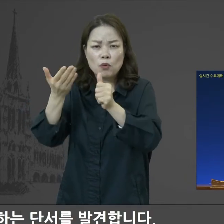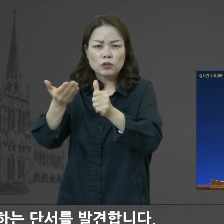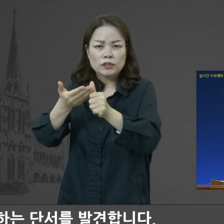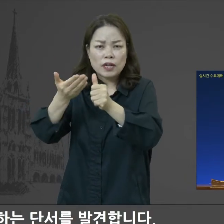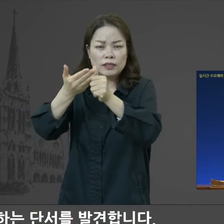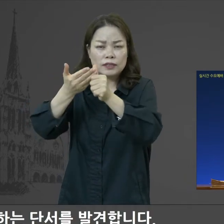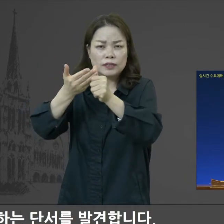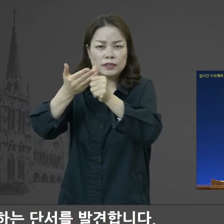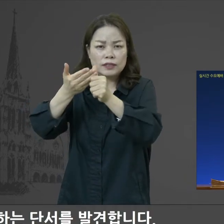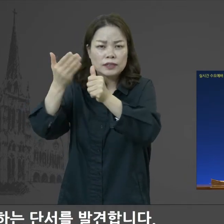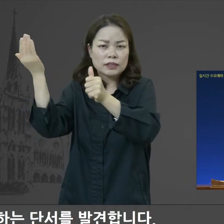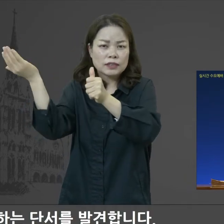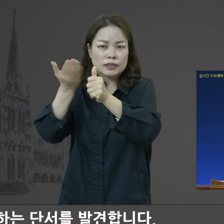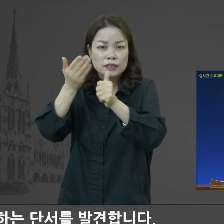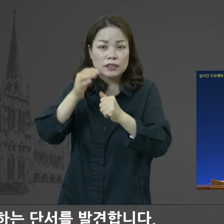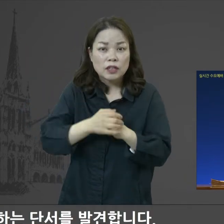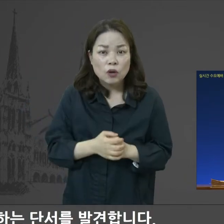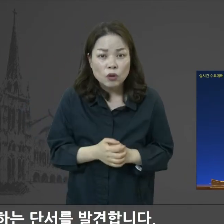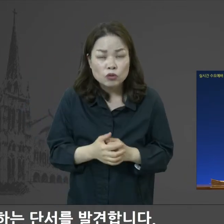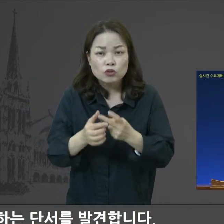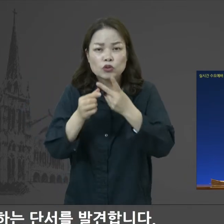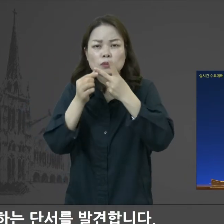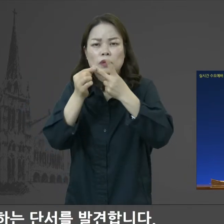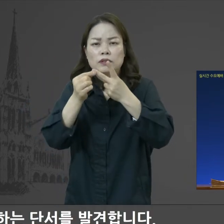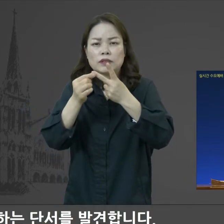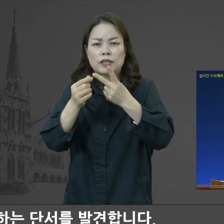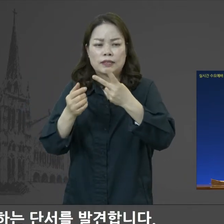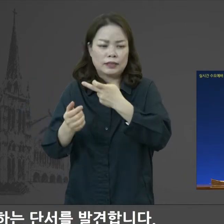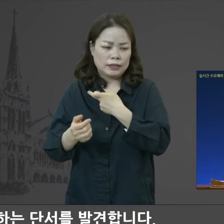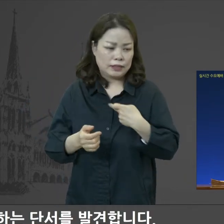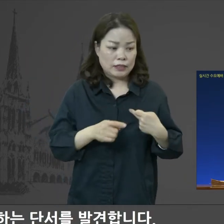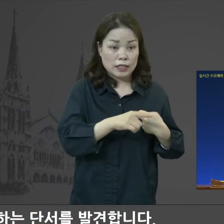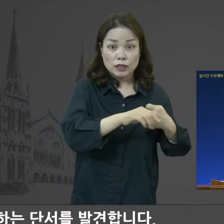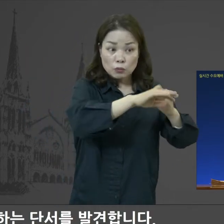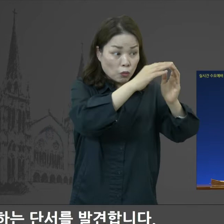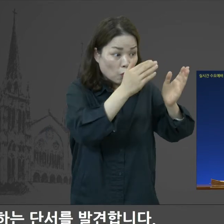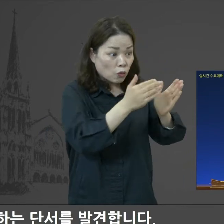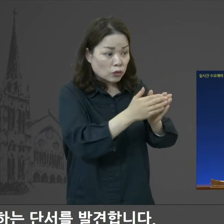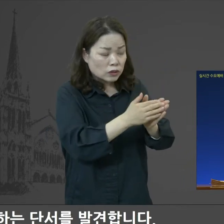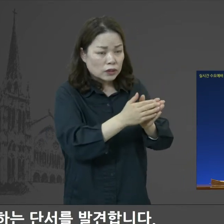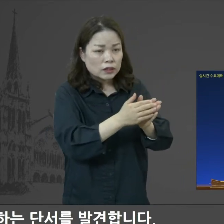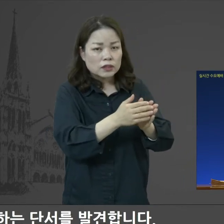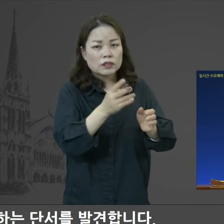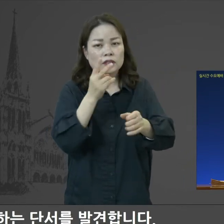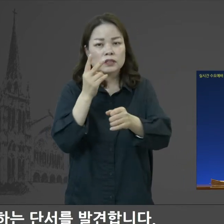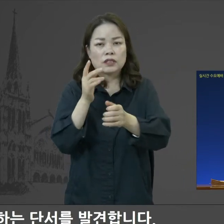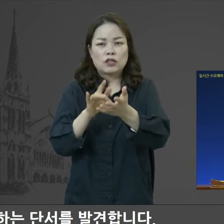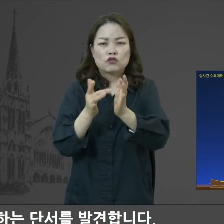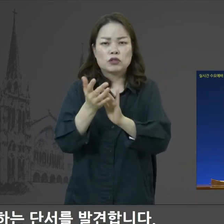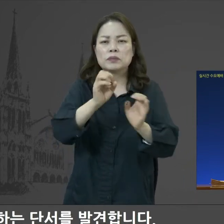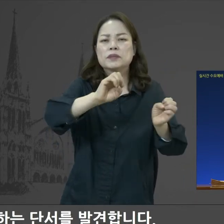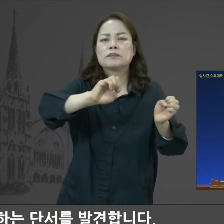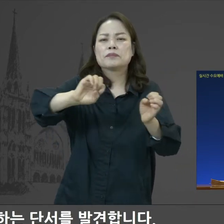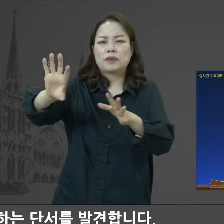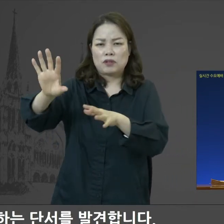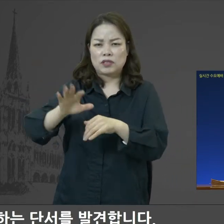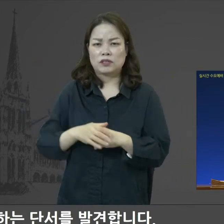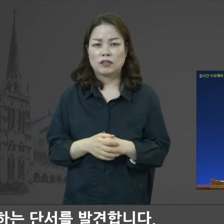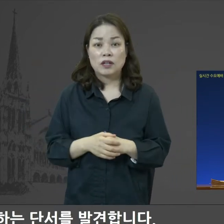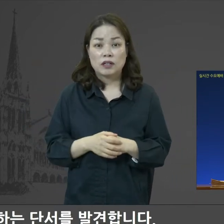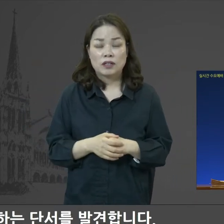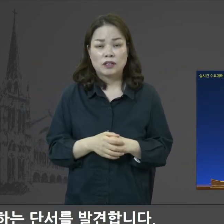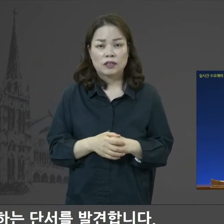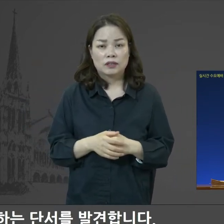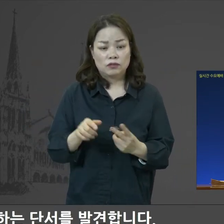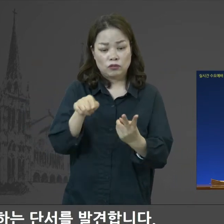것이다. 두 번째는 제자들도 모두 스승을 버릴 것이다. 이 두 가지 단서가